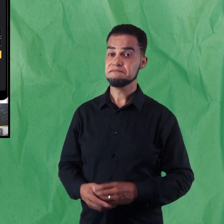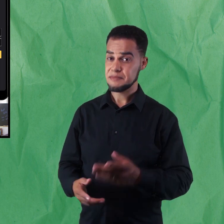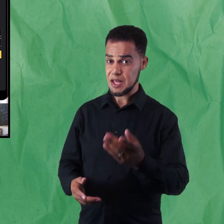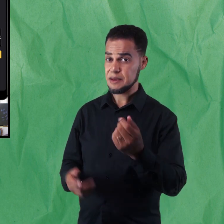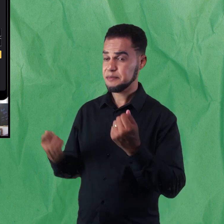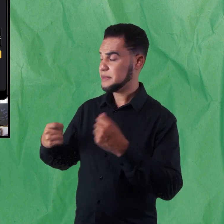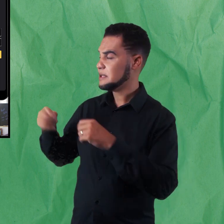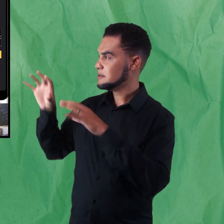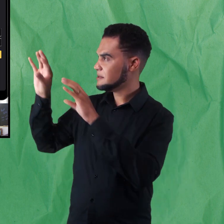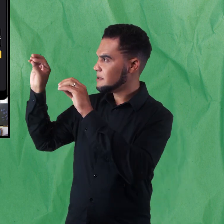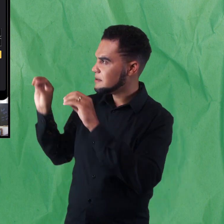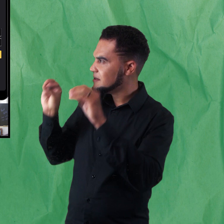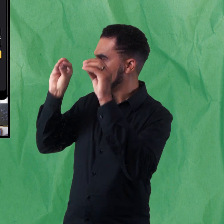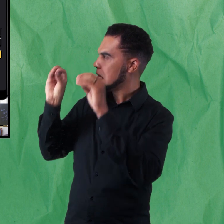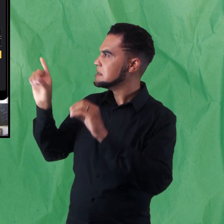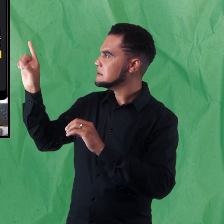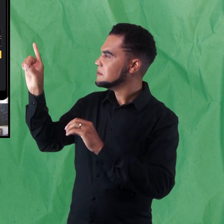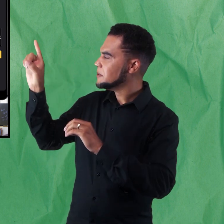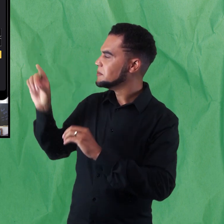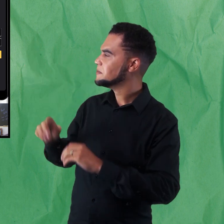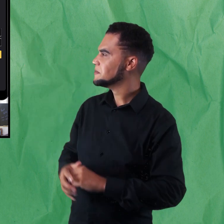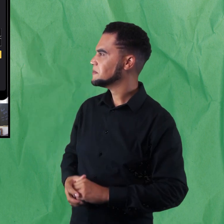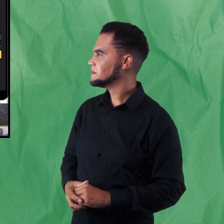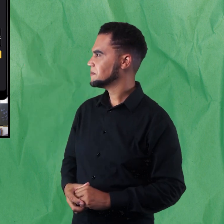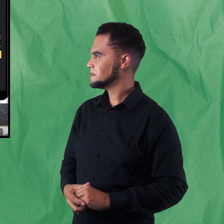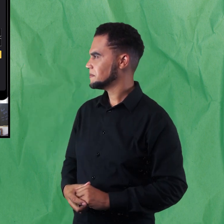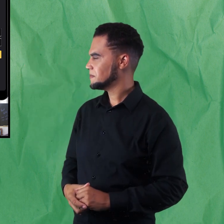Vamos precisar importá-lo lá em cima.